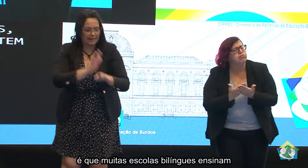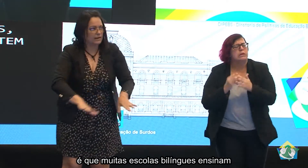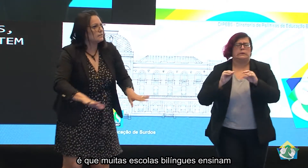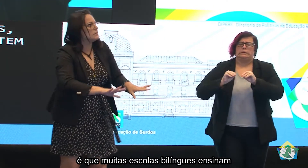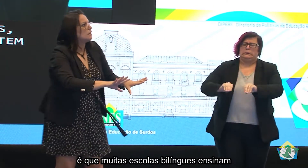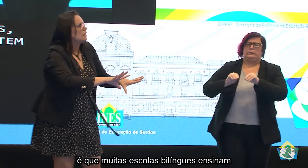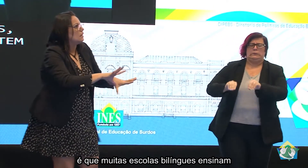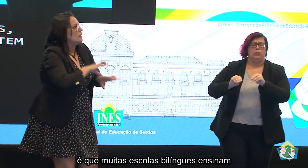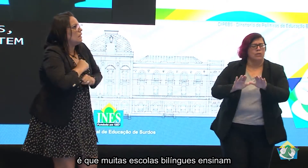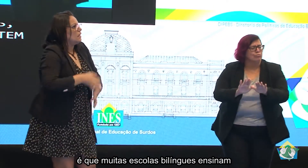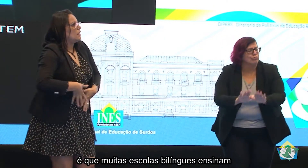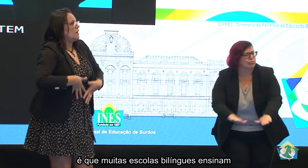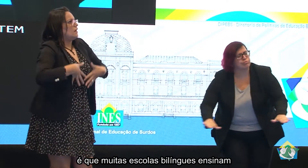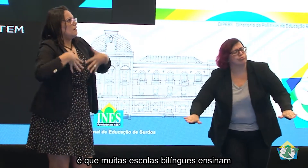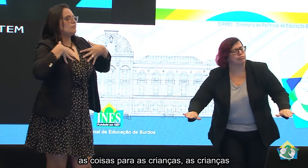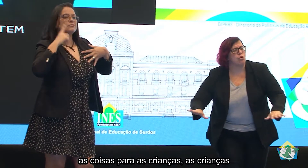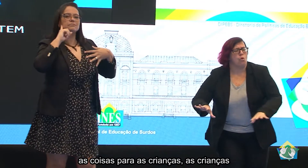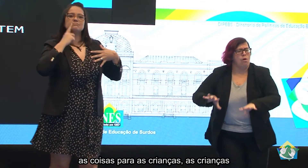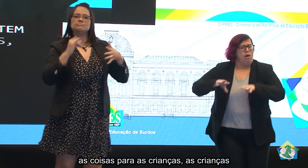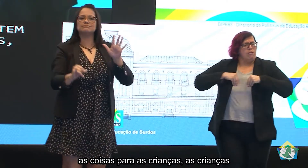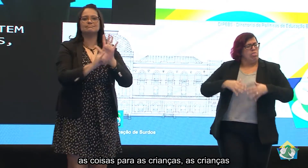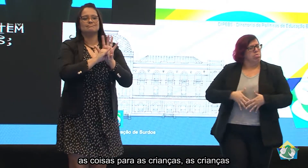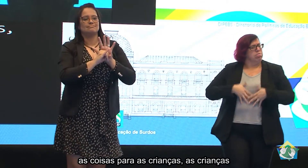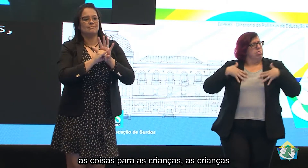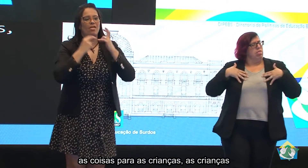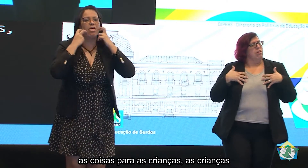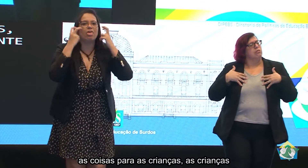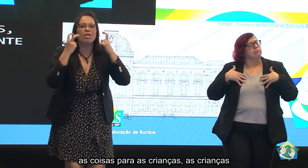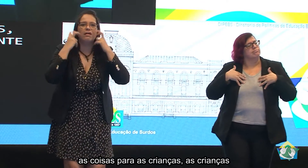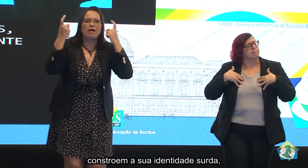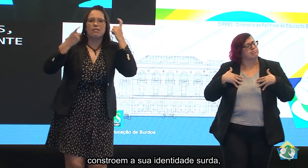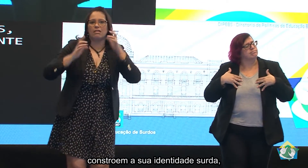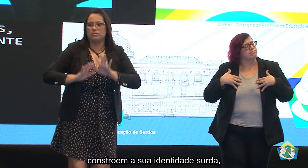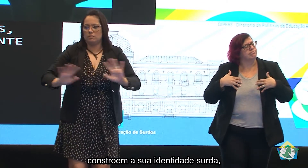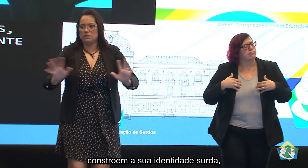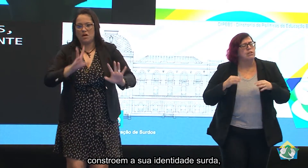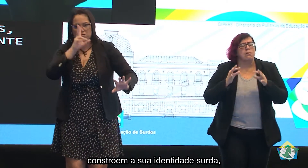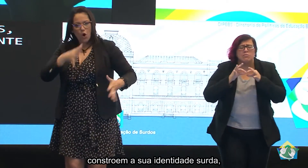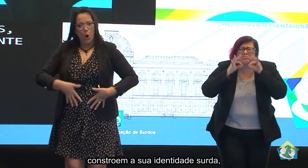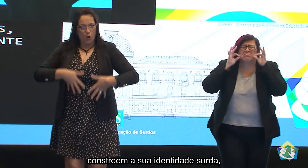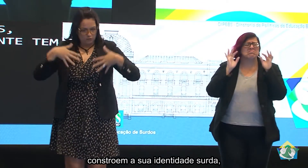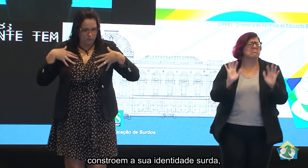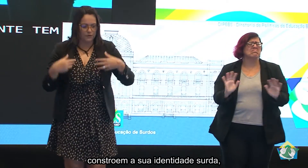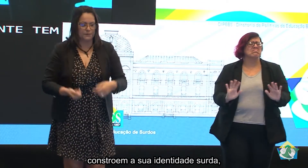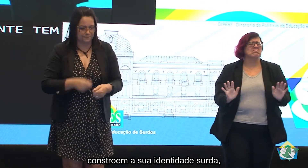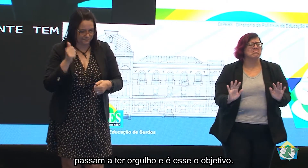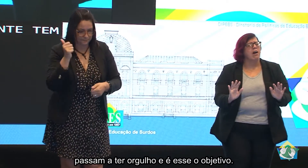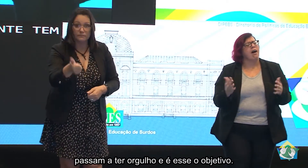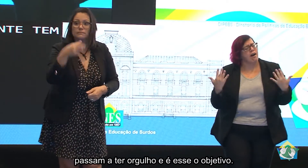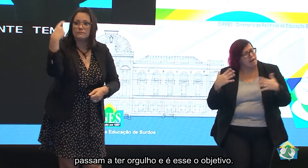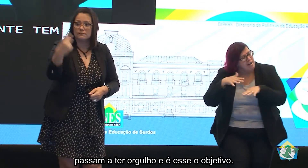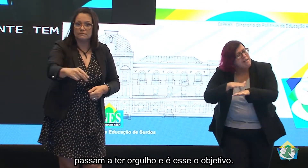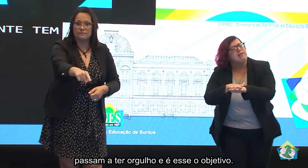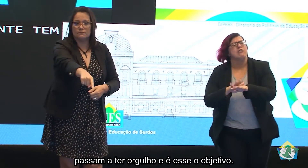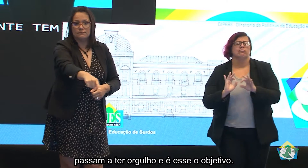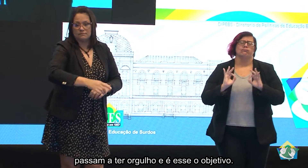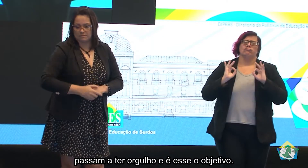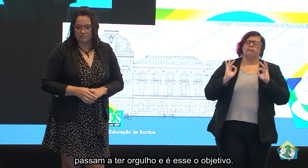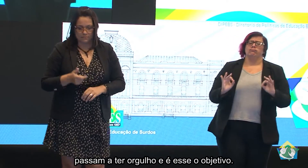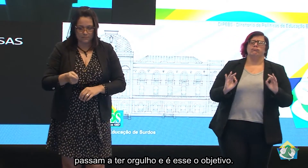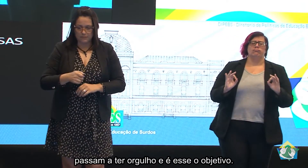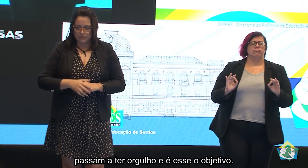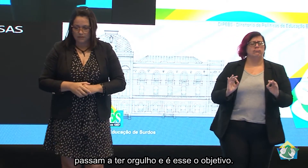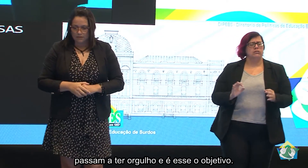escolas bilíngues ensinam as coisas para as crianças constroem a sua identidade surda, passam a ter orgulho